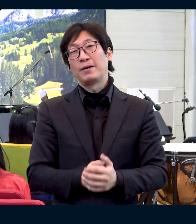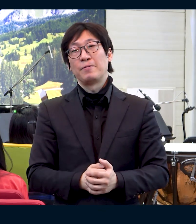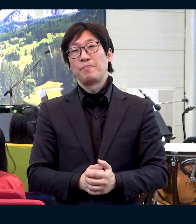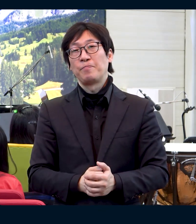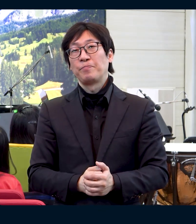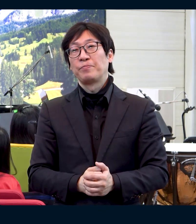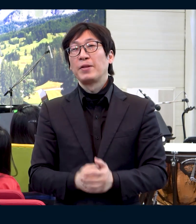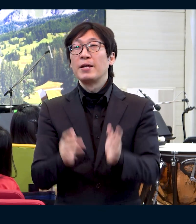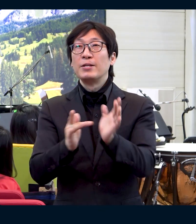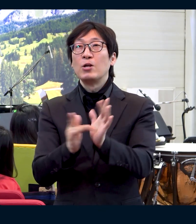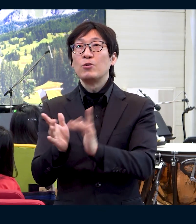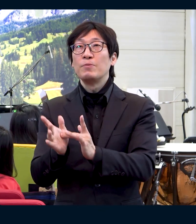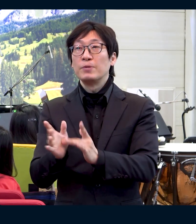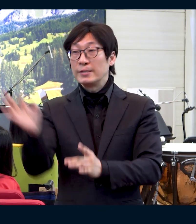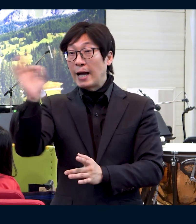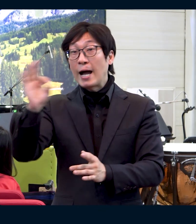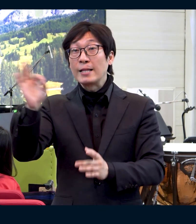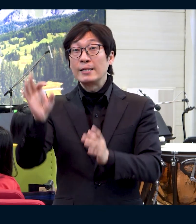예수님을 찾았을 때